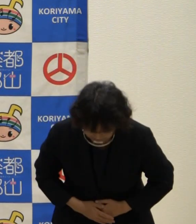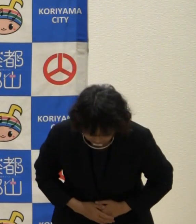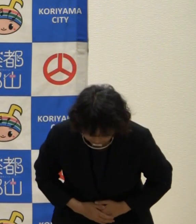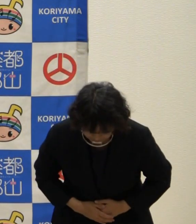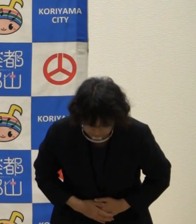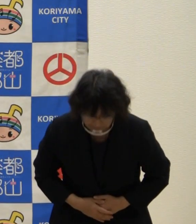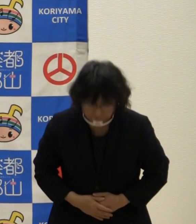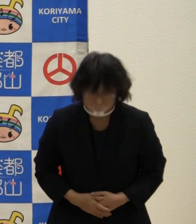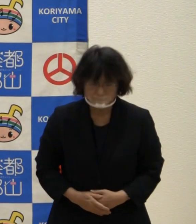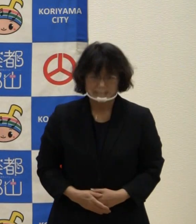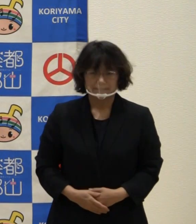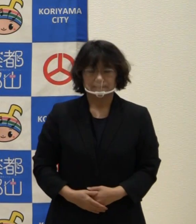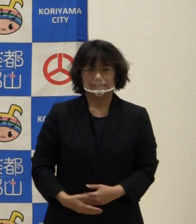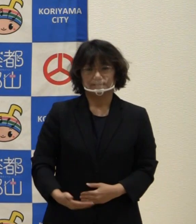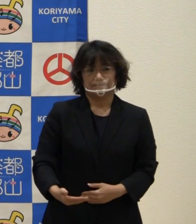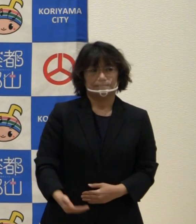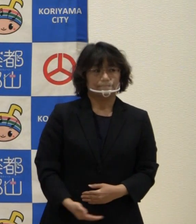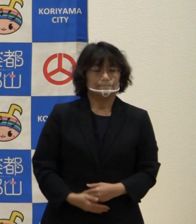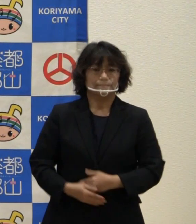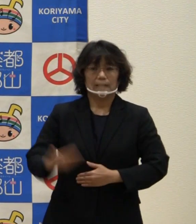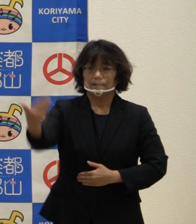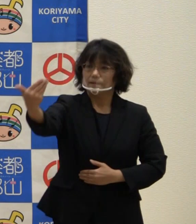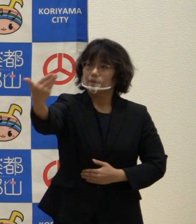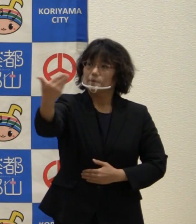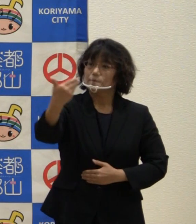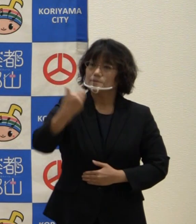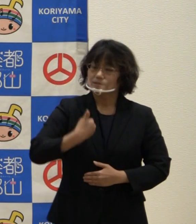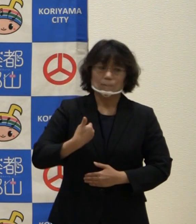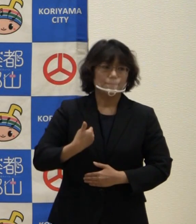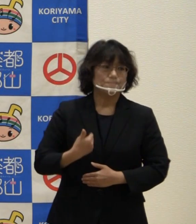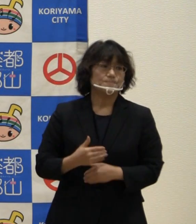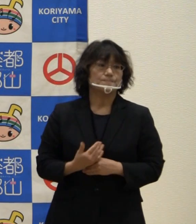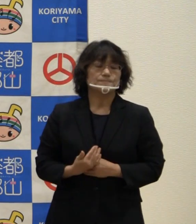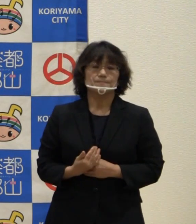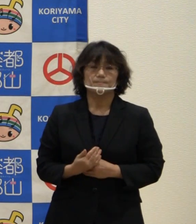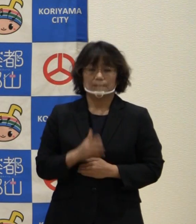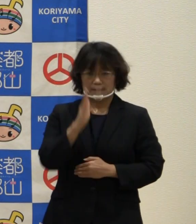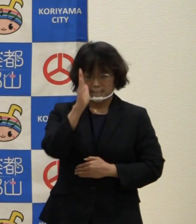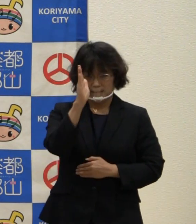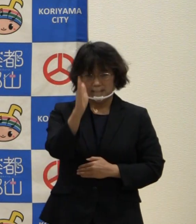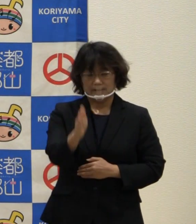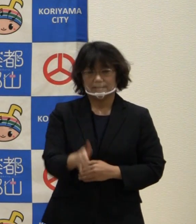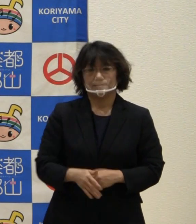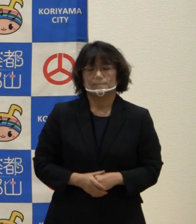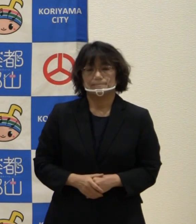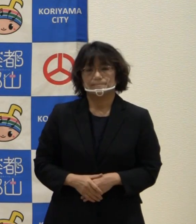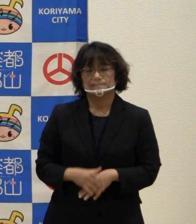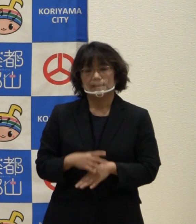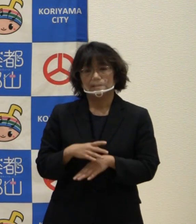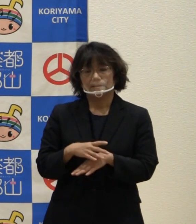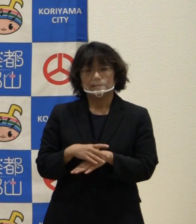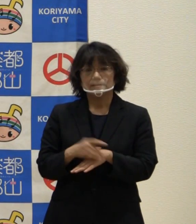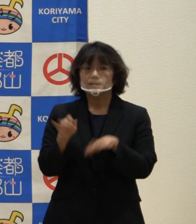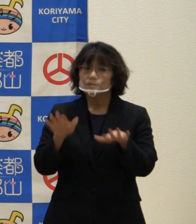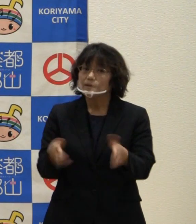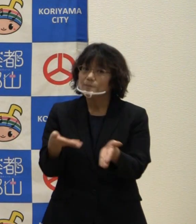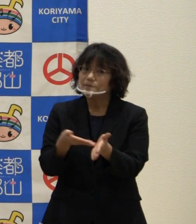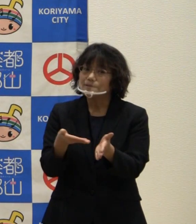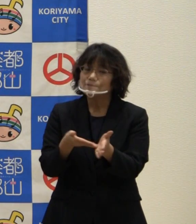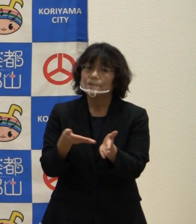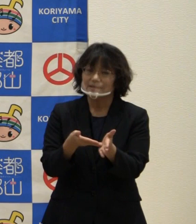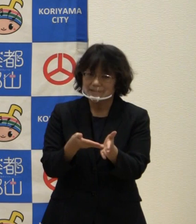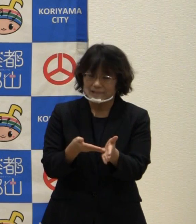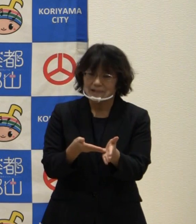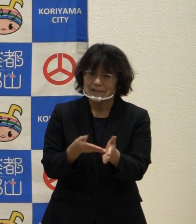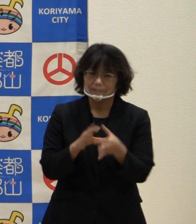質問をお受けしたいと思います。質問をはじめにただいまご説明した項目に触れていただき、その後にそれ以外